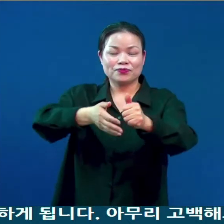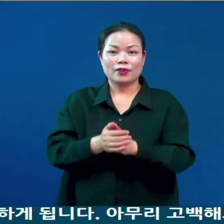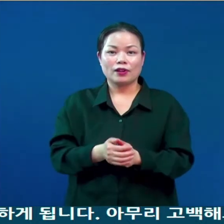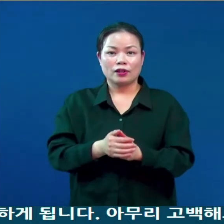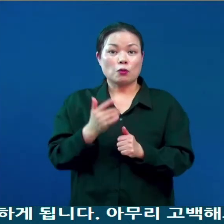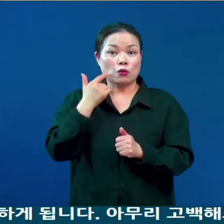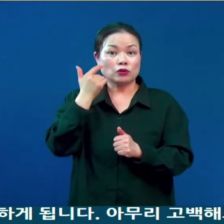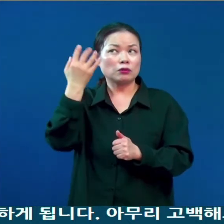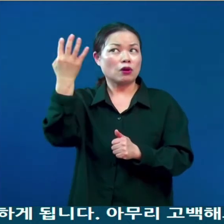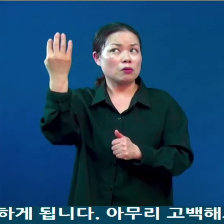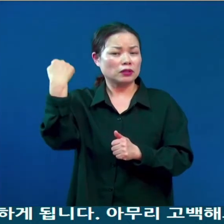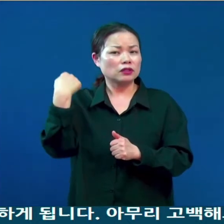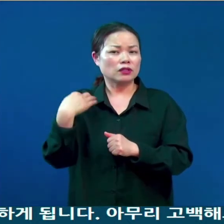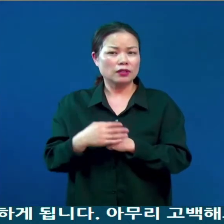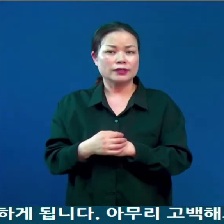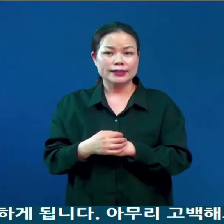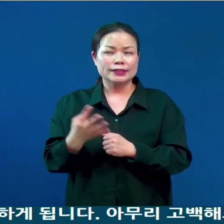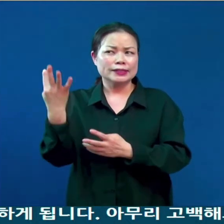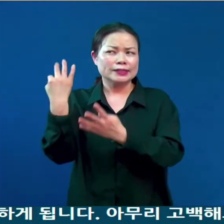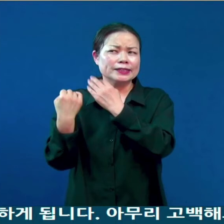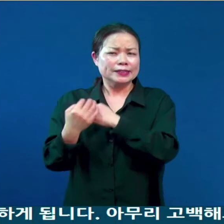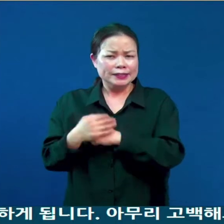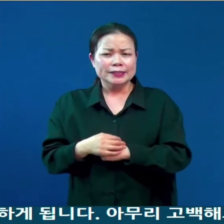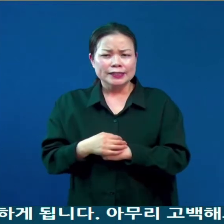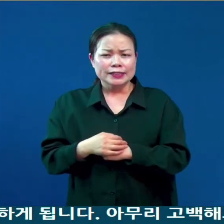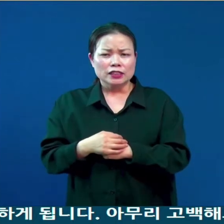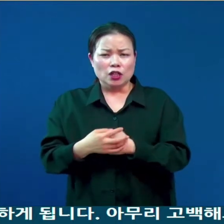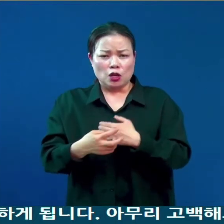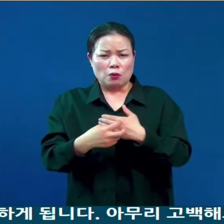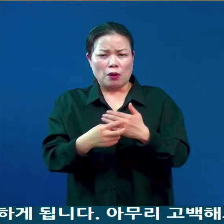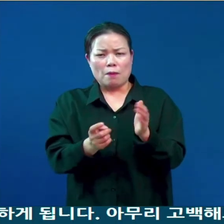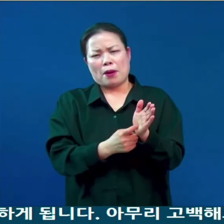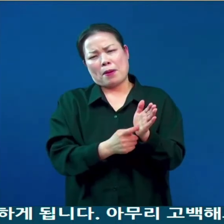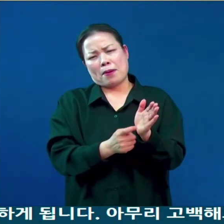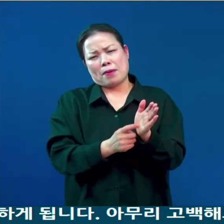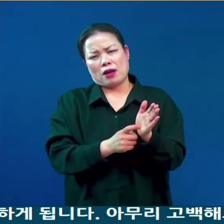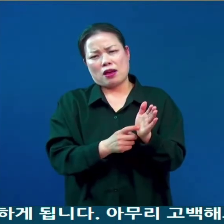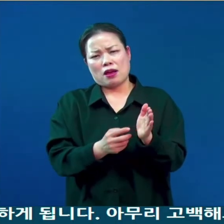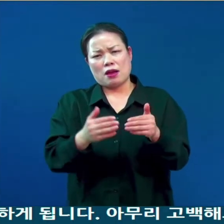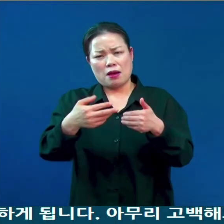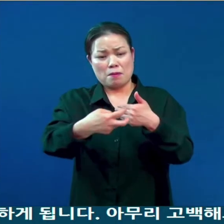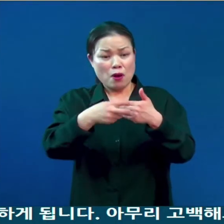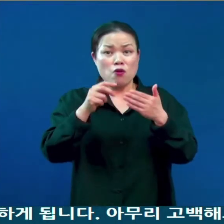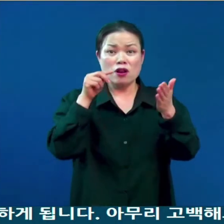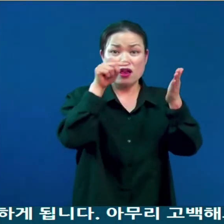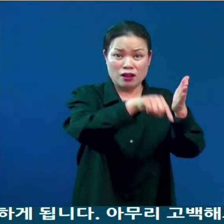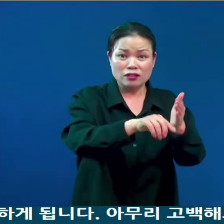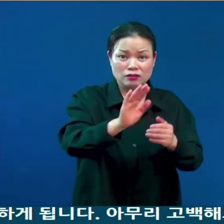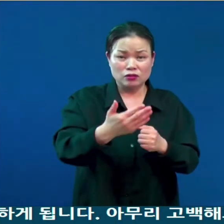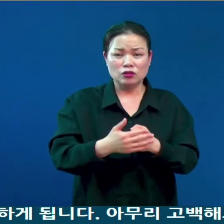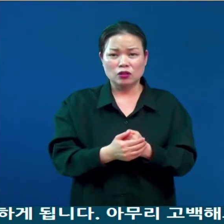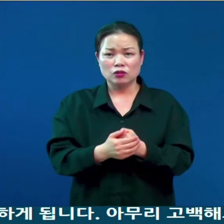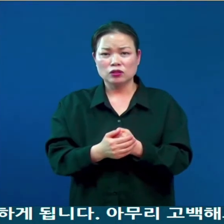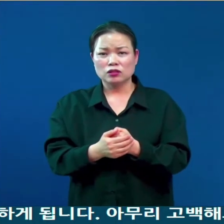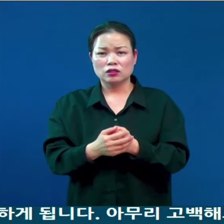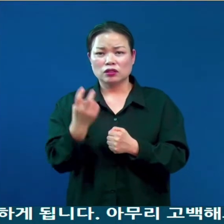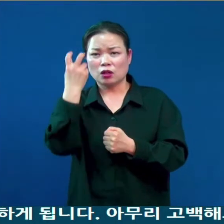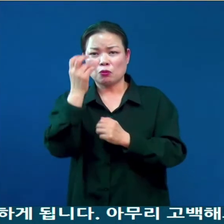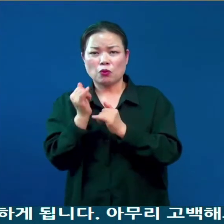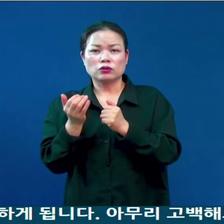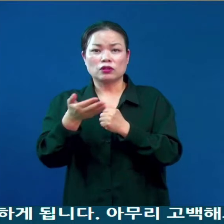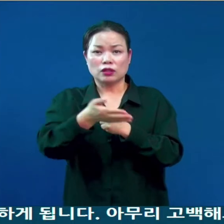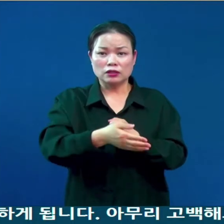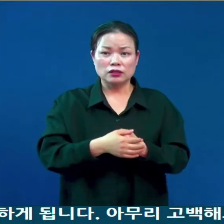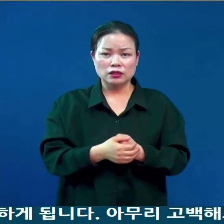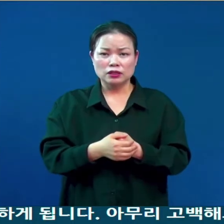얼마 전에 한참 전에 이제 그 병원에 응급실을 간 적이 있었습니다. 이제 병원 응급실 가면 이제 보호자로 갔는데요.